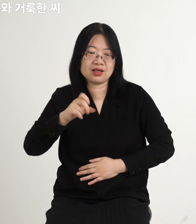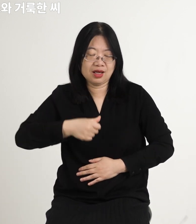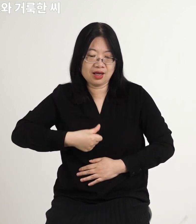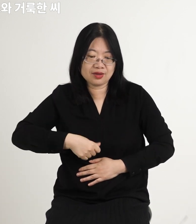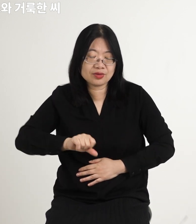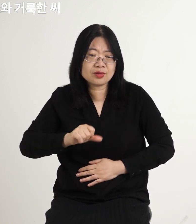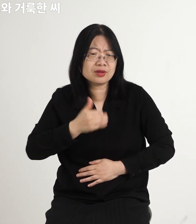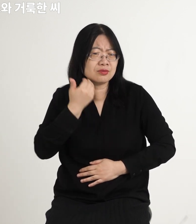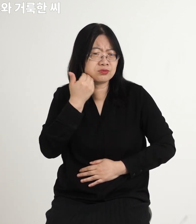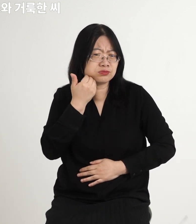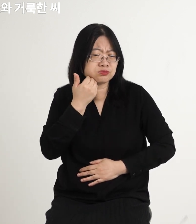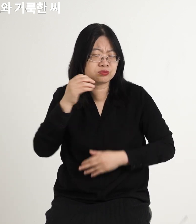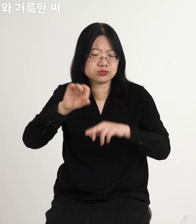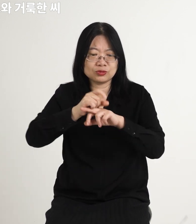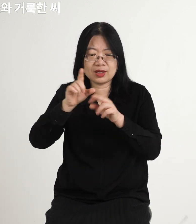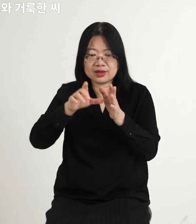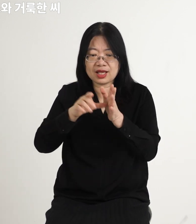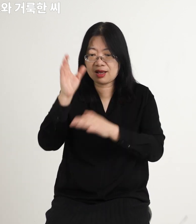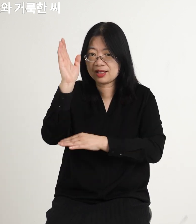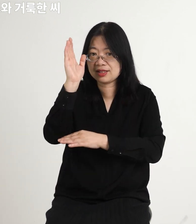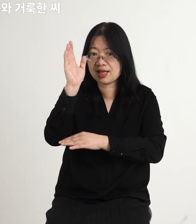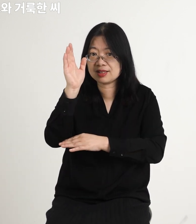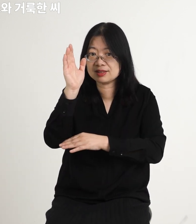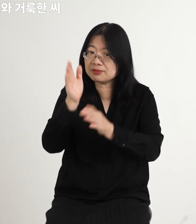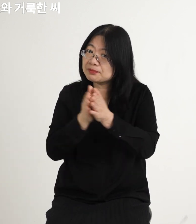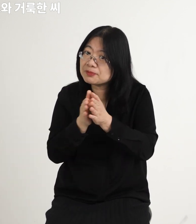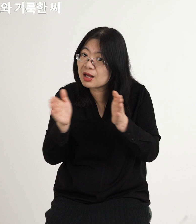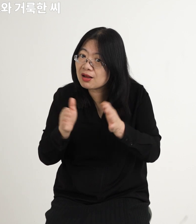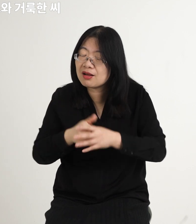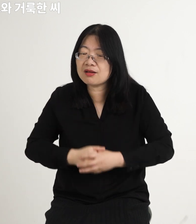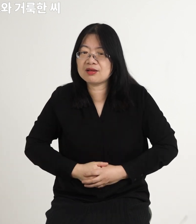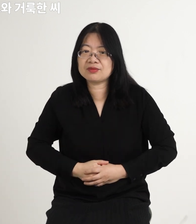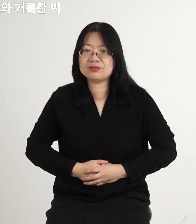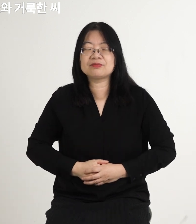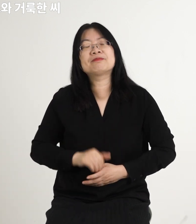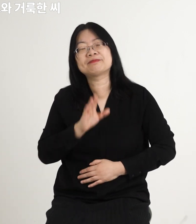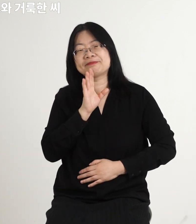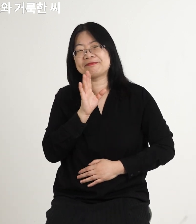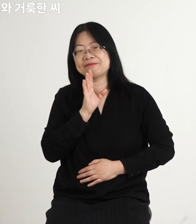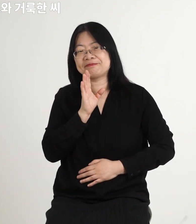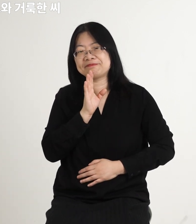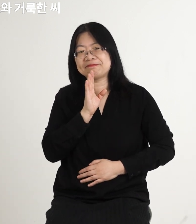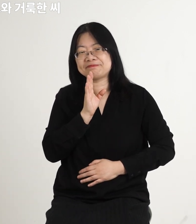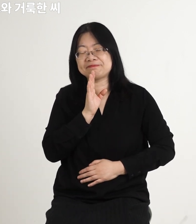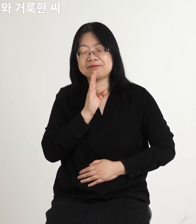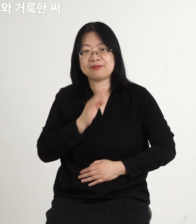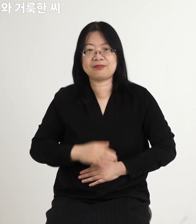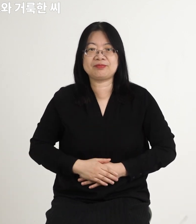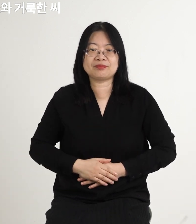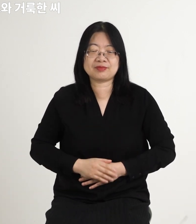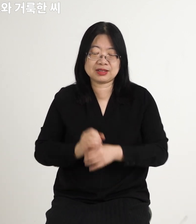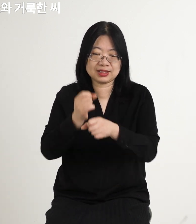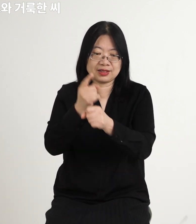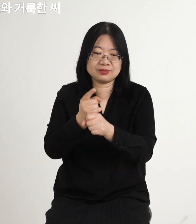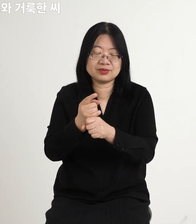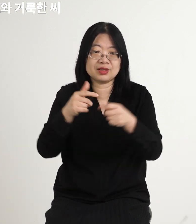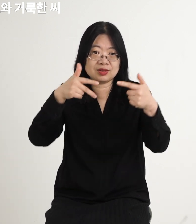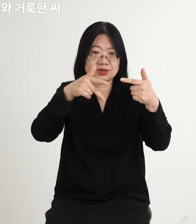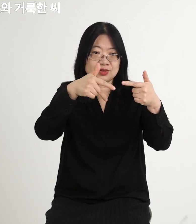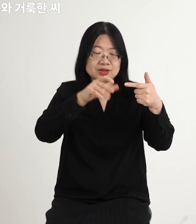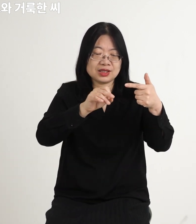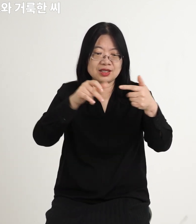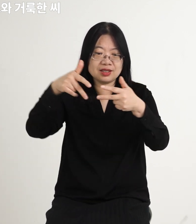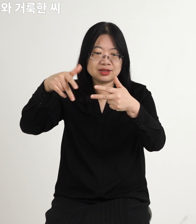아들 누구 왕 때의 이야기가 등장하고 있어요. 그렇죠. 그러면 이미